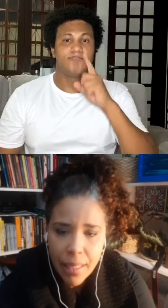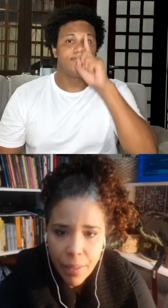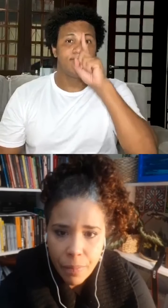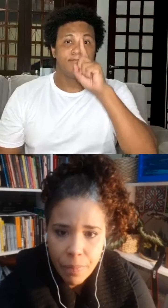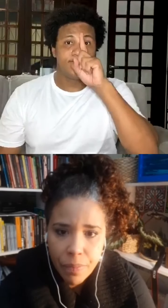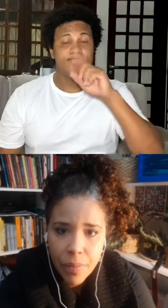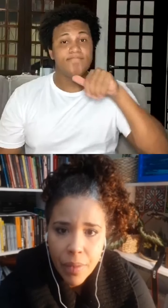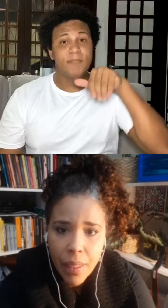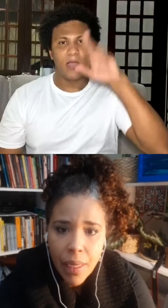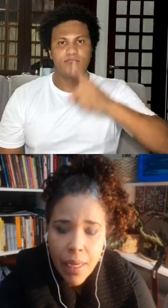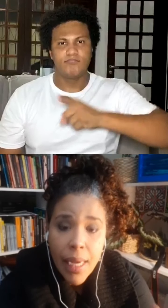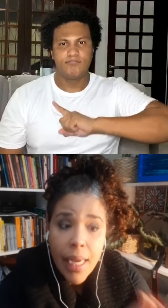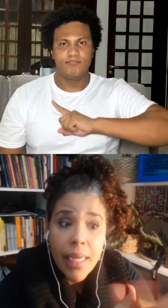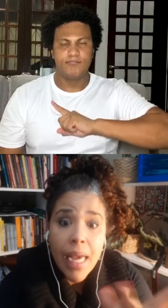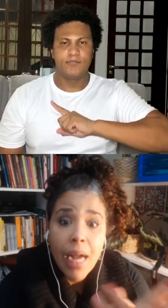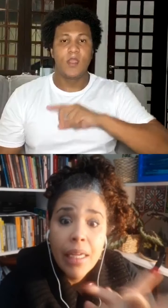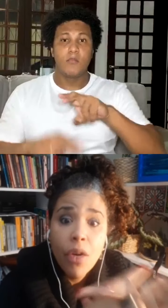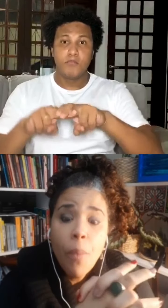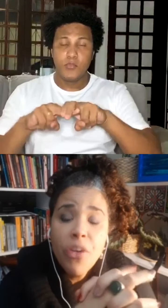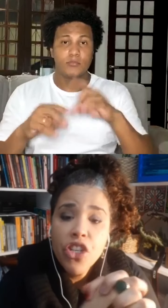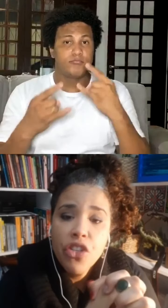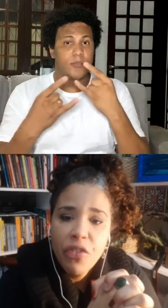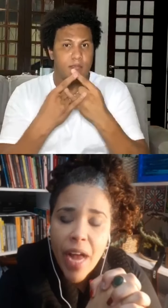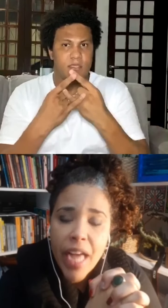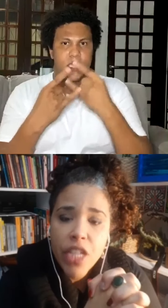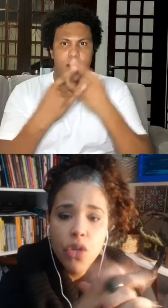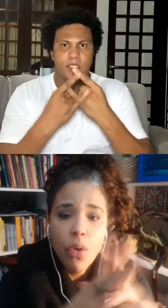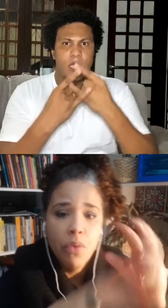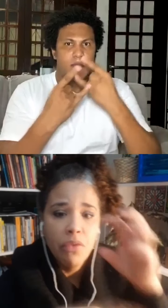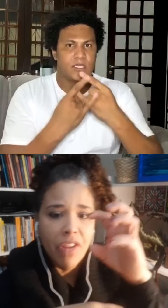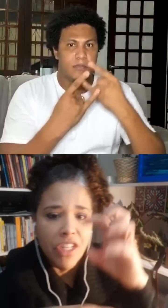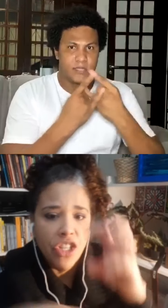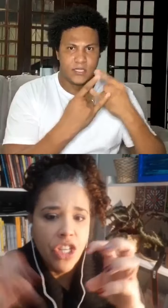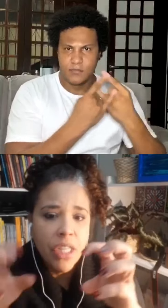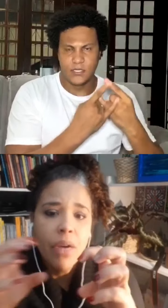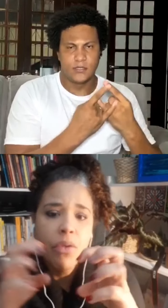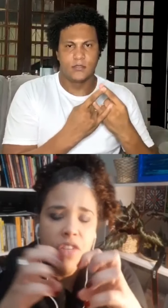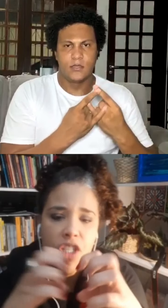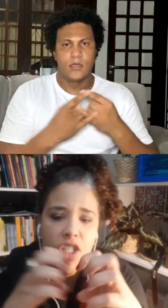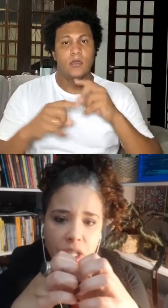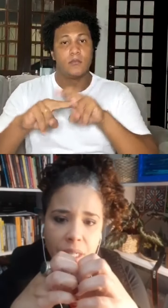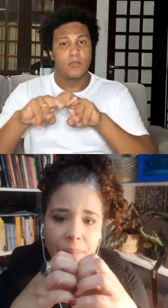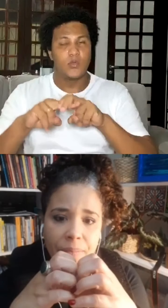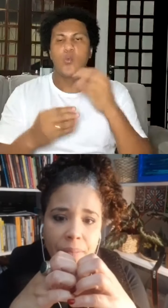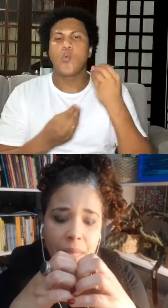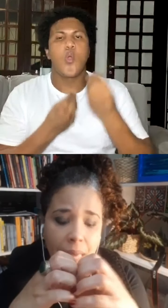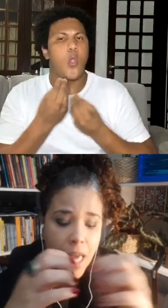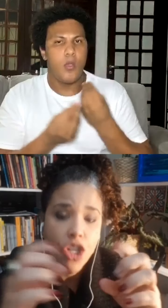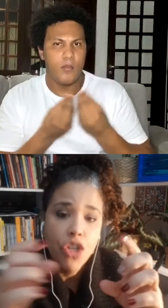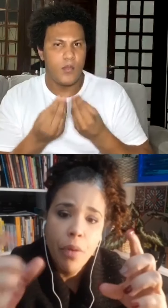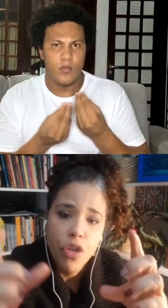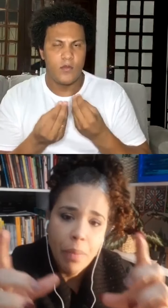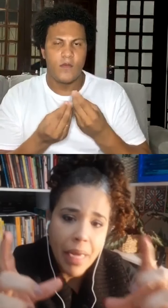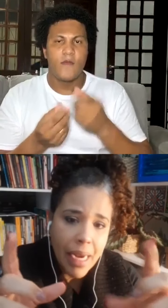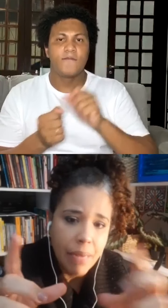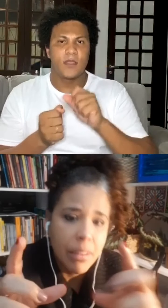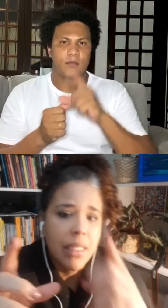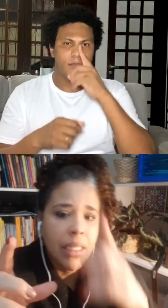penetração. E como a gente faz com vagina? A gente pode